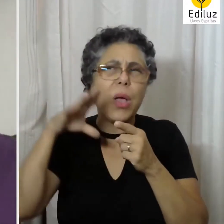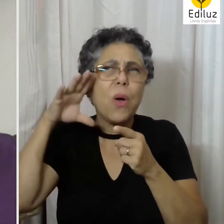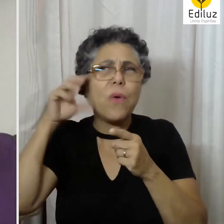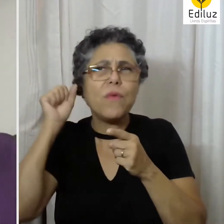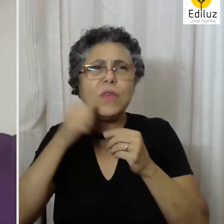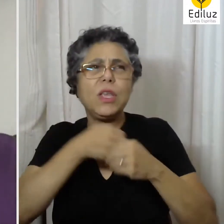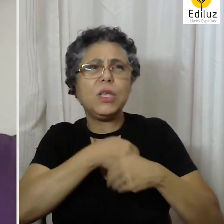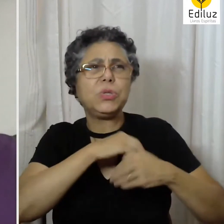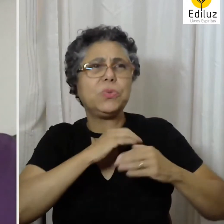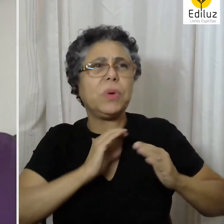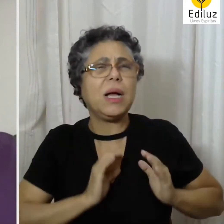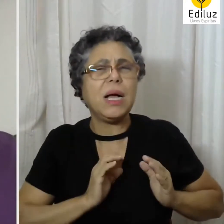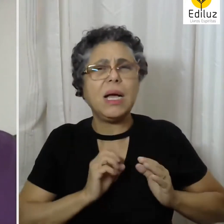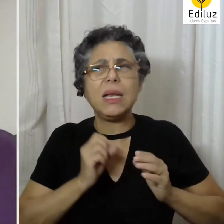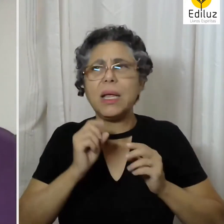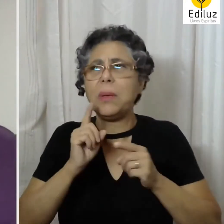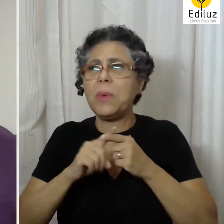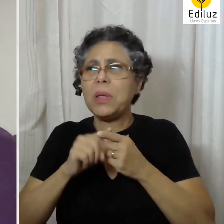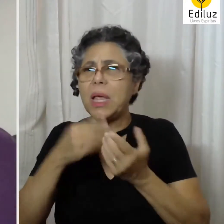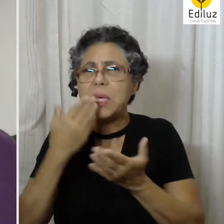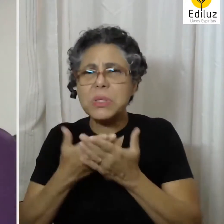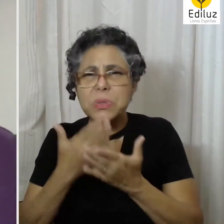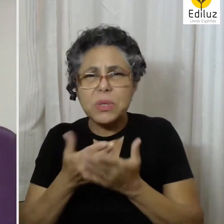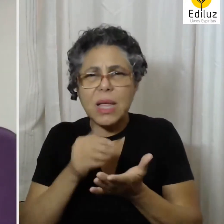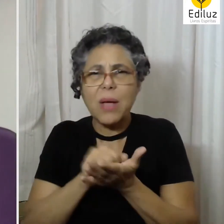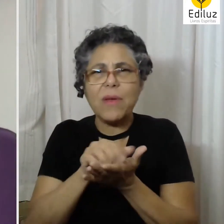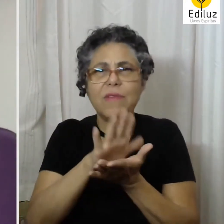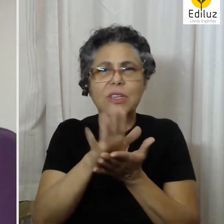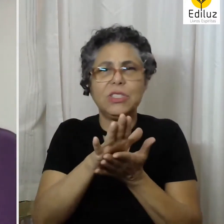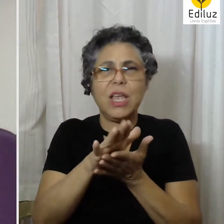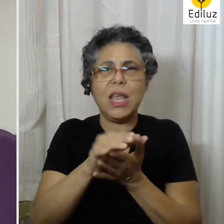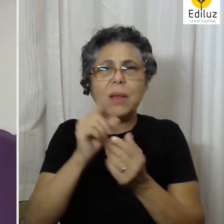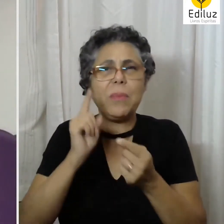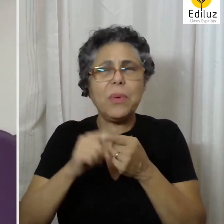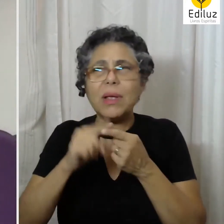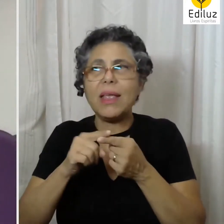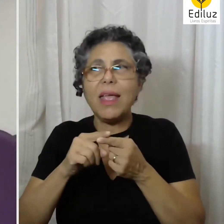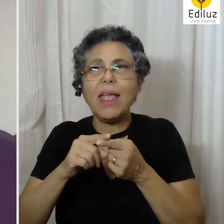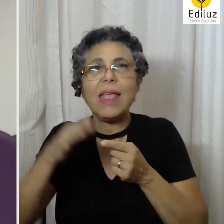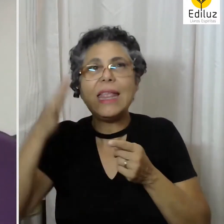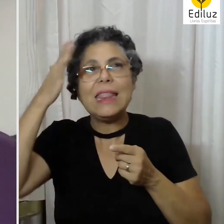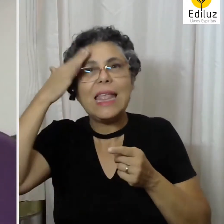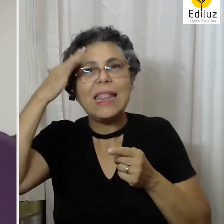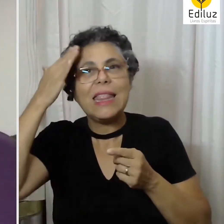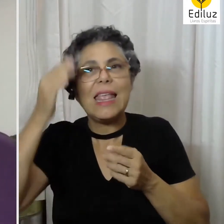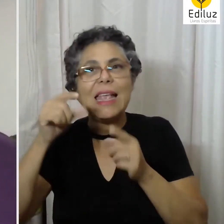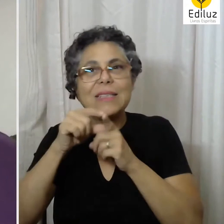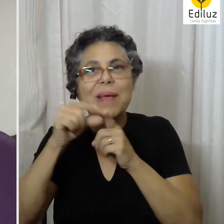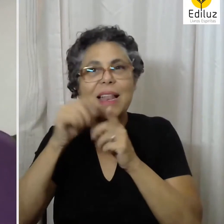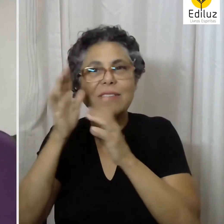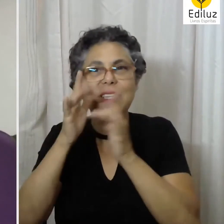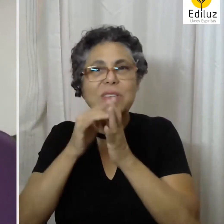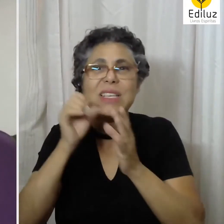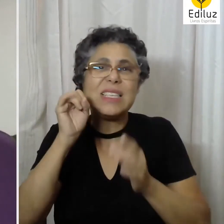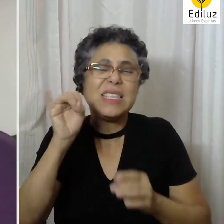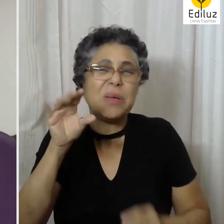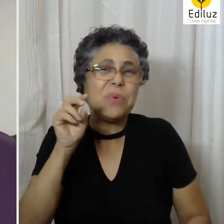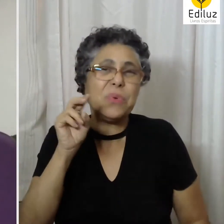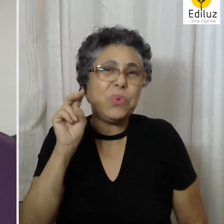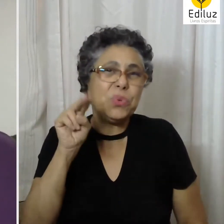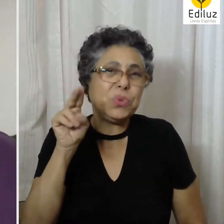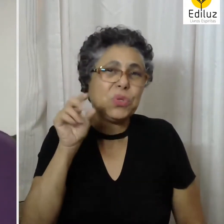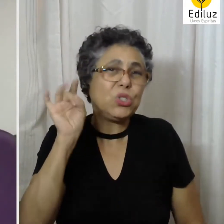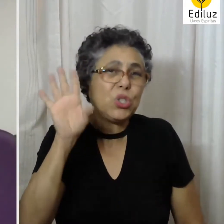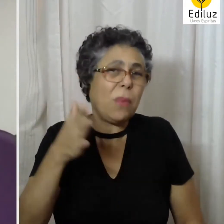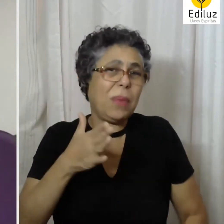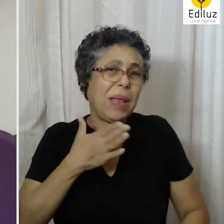o Evangelho? Para que beber das palavras de Jesus, se simplesmente uso tão somente para mim,